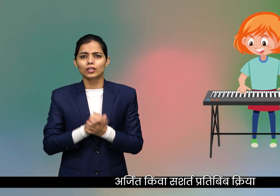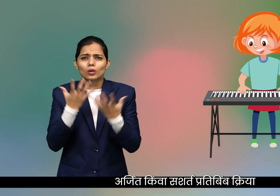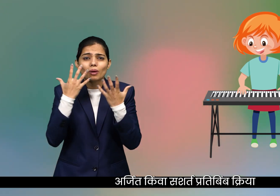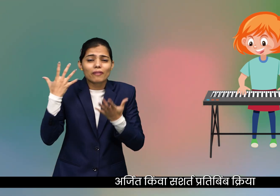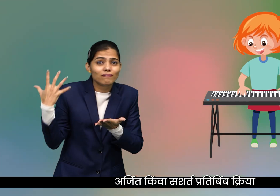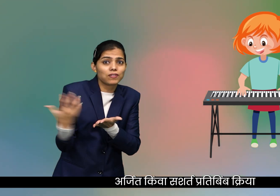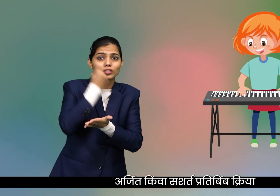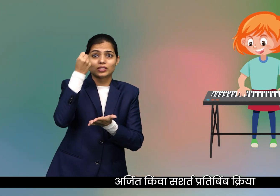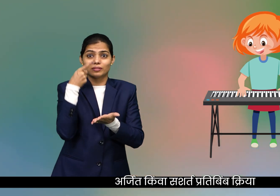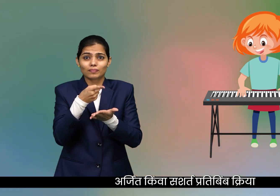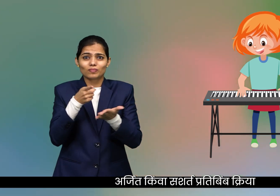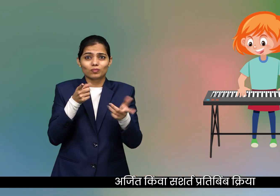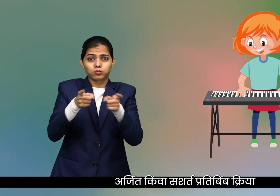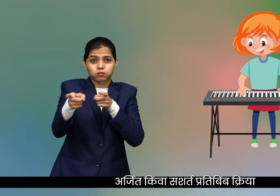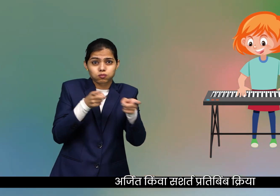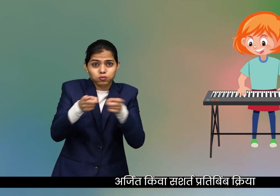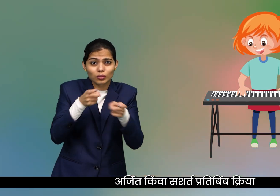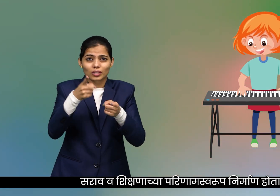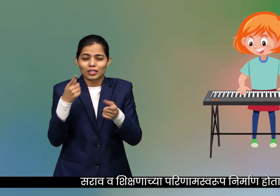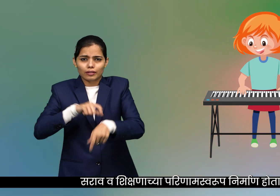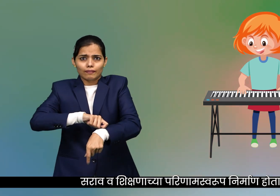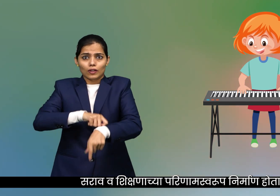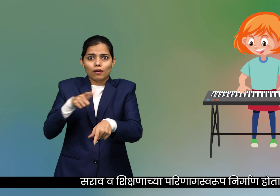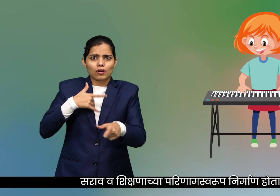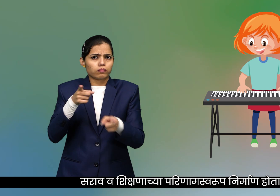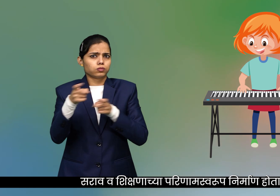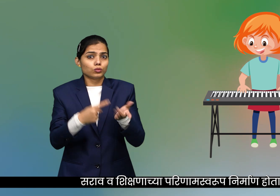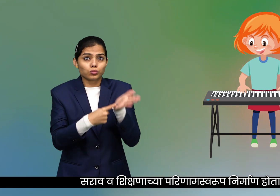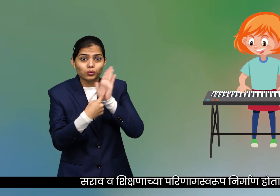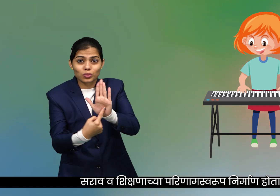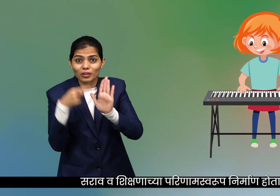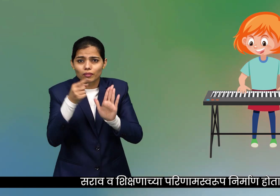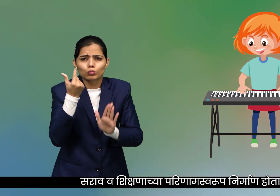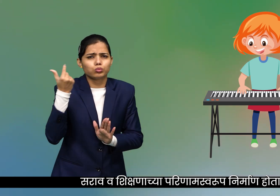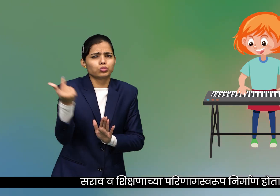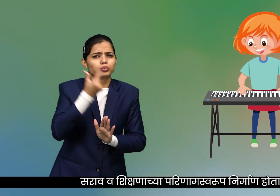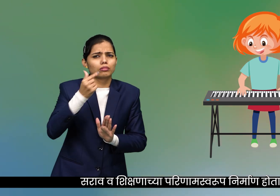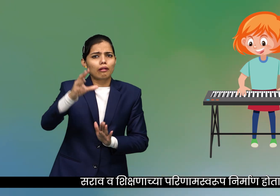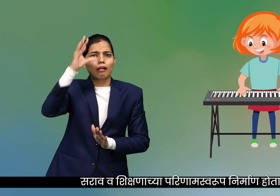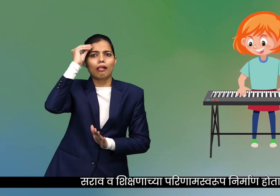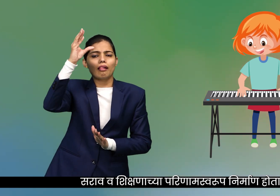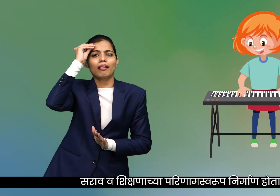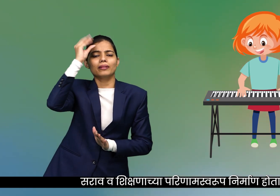अर्जित किंवा सशर्त प्रतिबिंब क्रिया सराव व शिक्षणाच्या परिमाण स्वरूप निर्माण